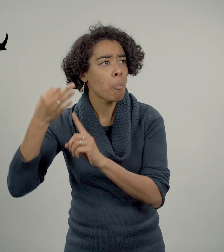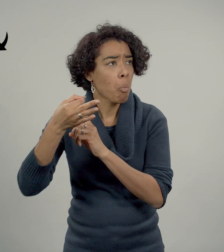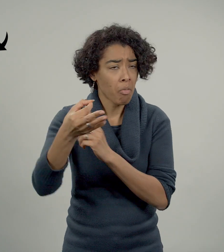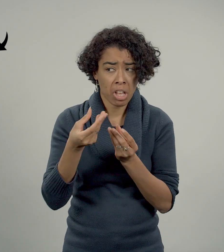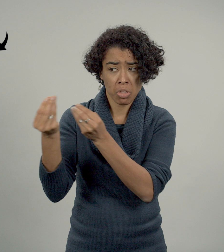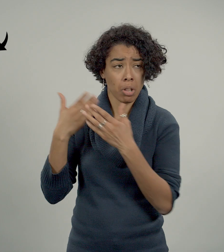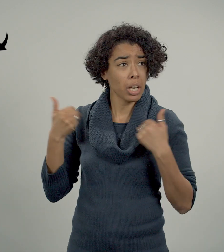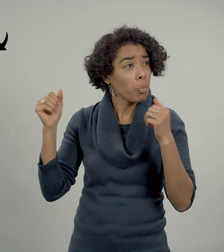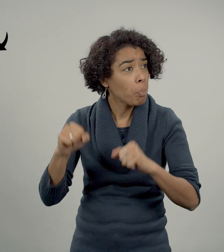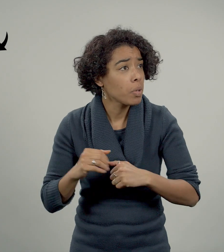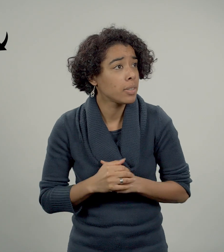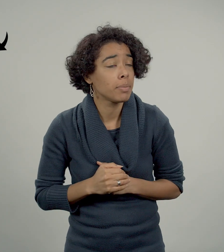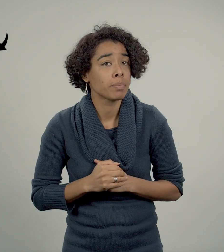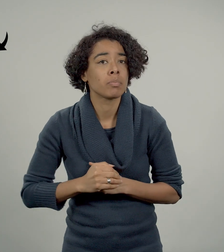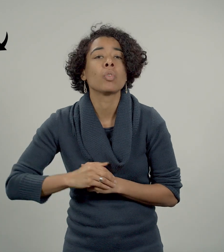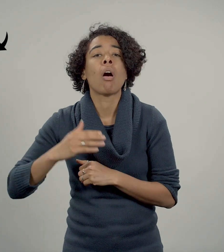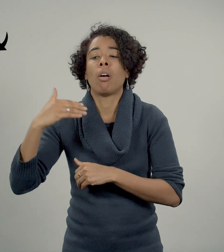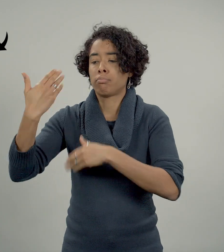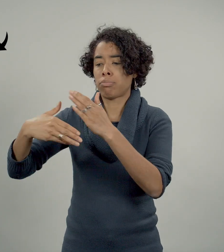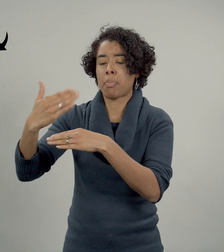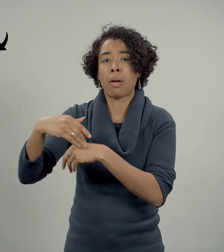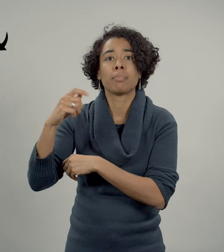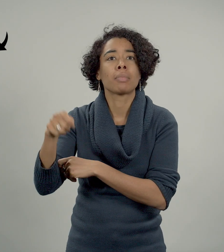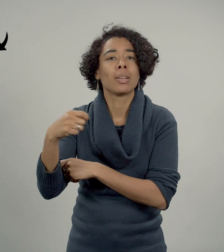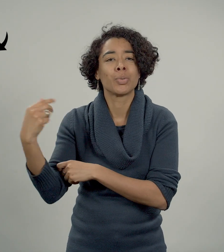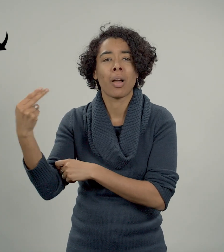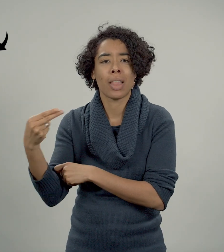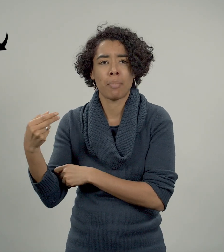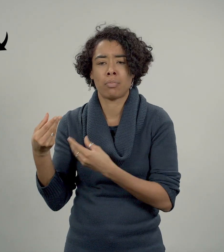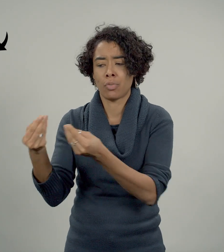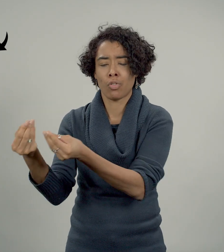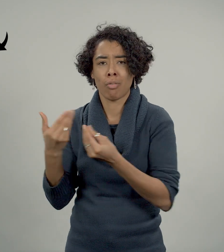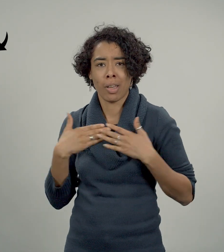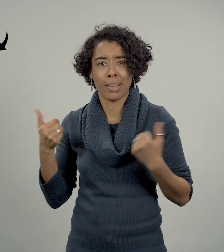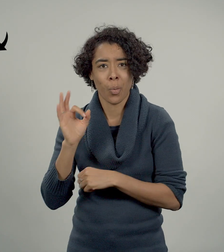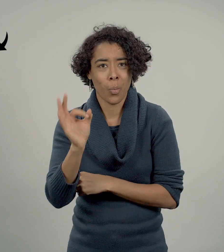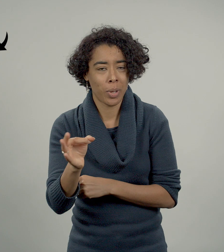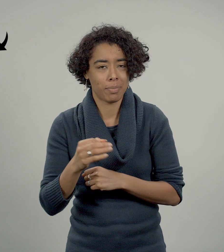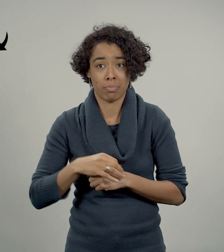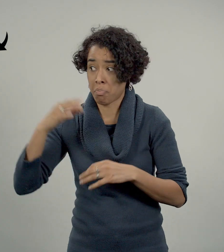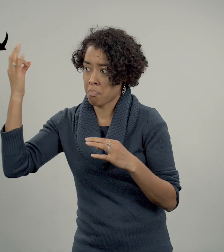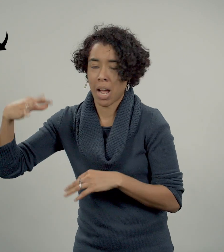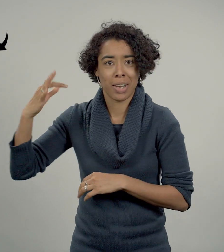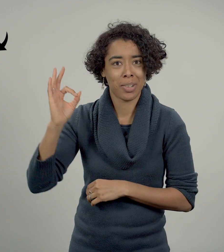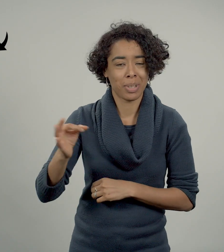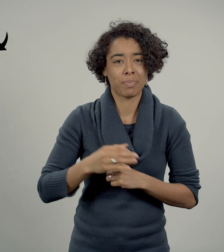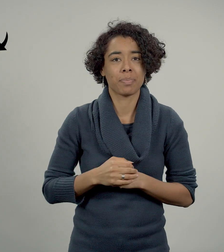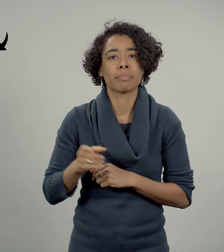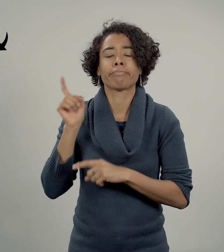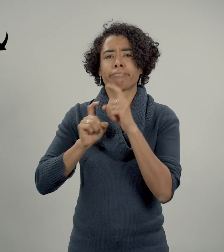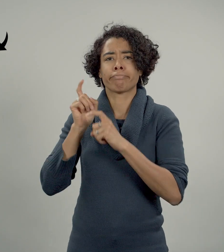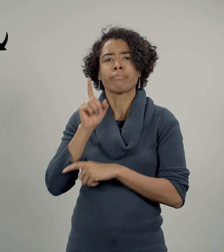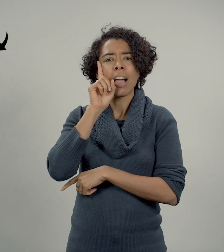lèpre. La suite de l'histoire nous apprend que Naaman fut en effet guéri, de manière miraculeuse.